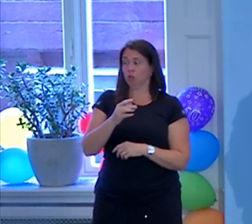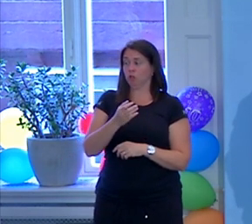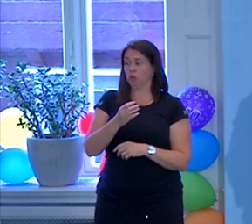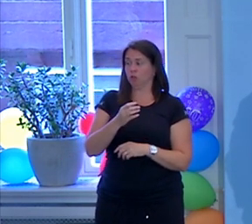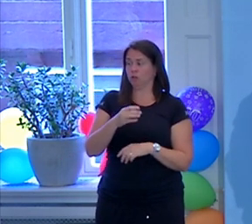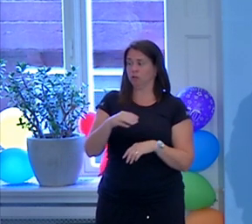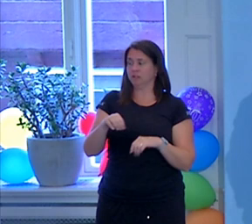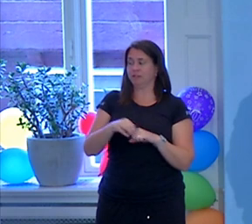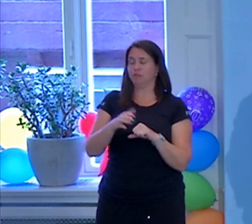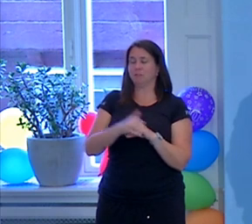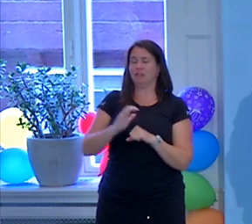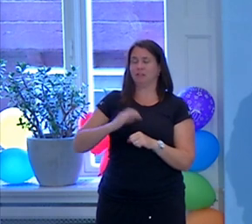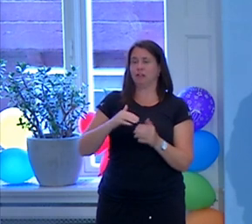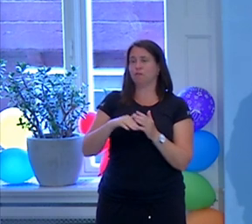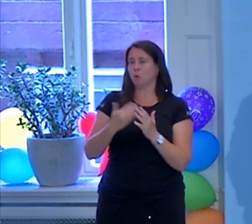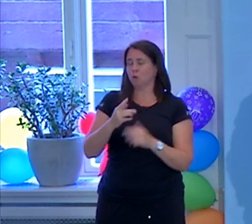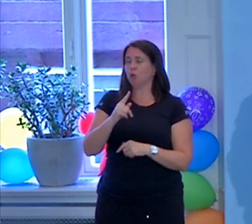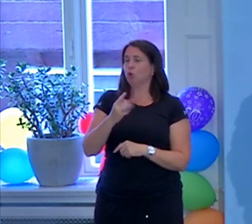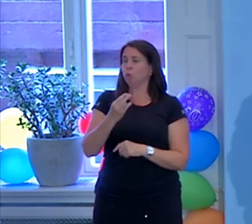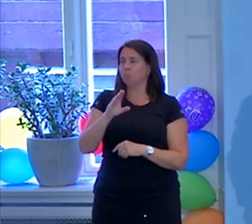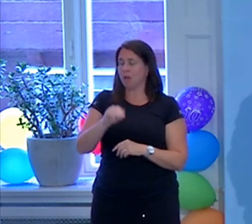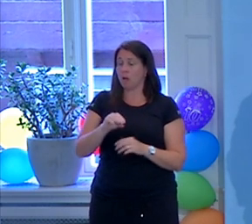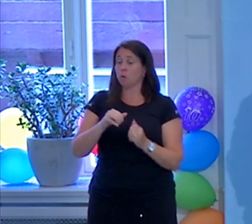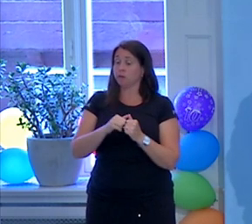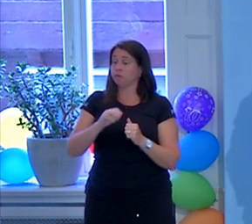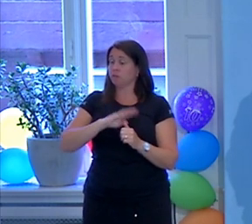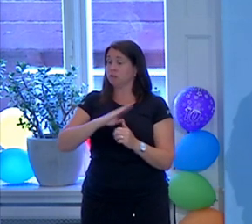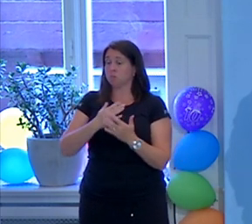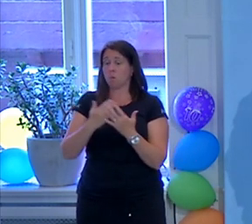Och det finns också väldigt många svarta där och andra. Så,